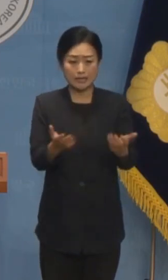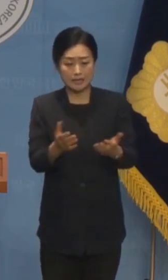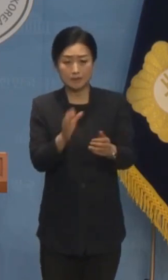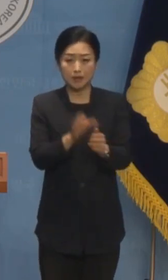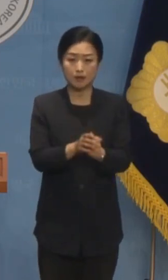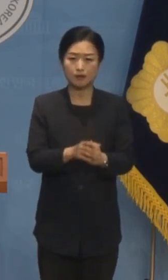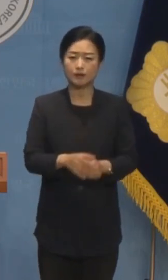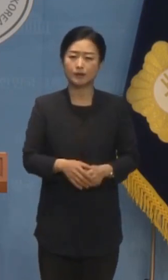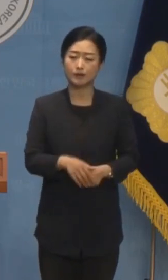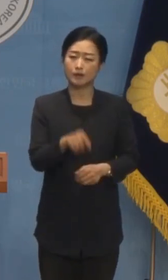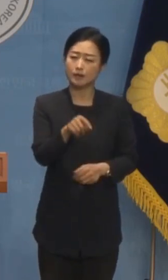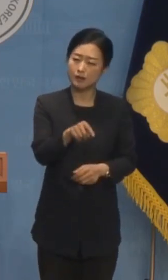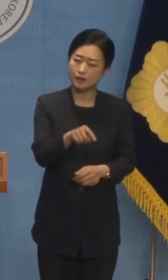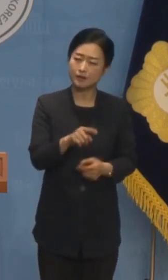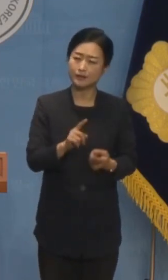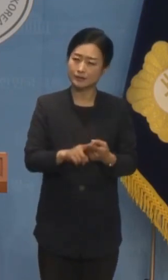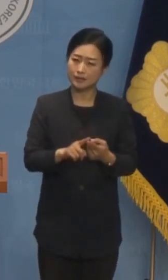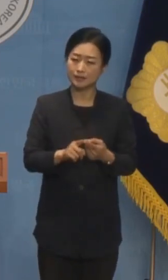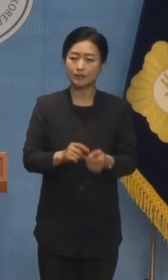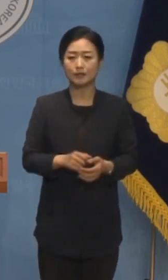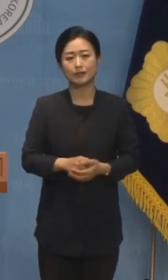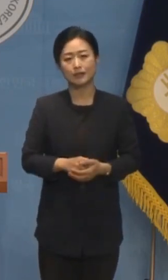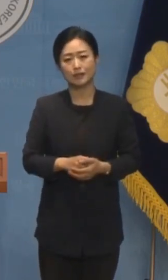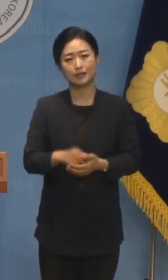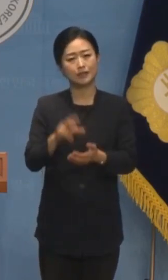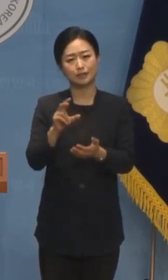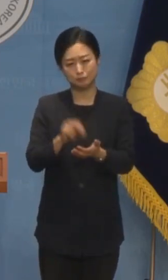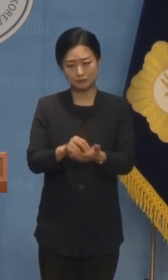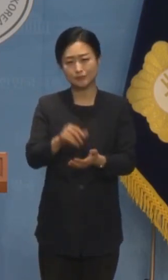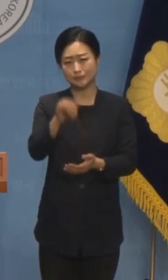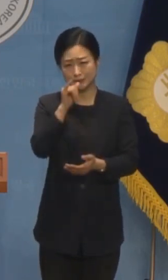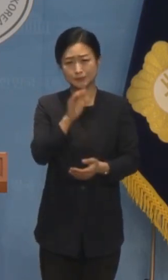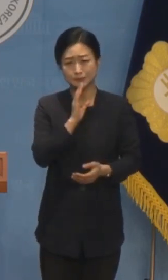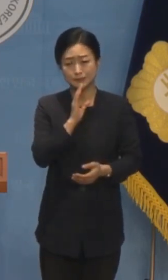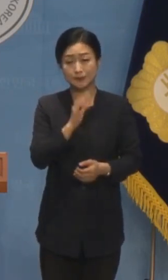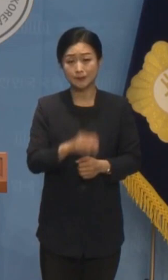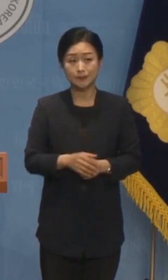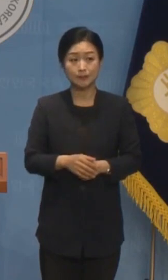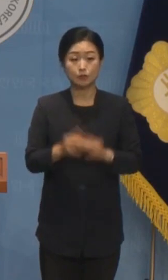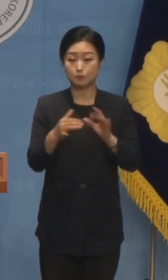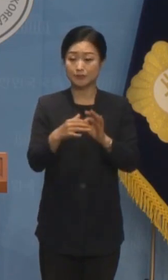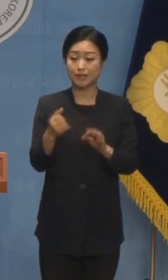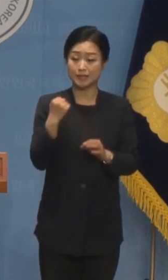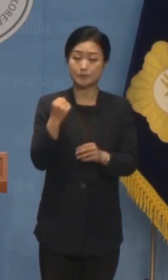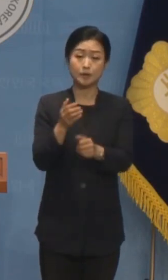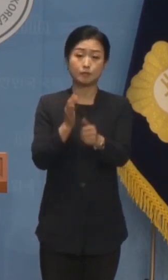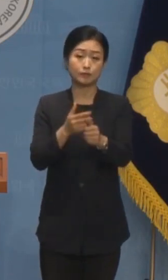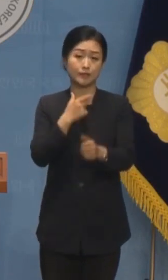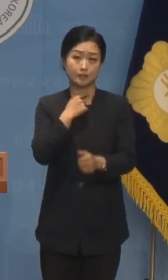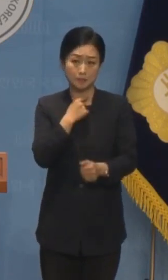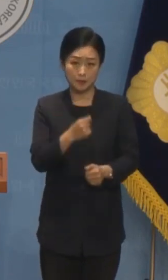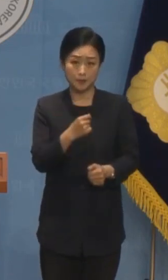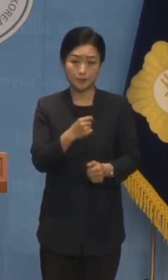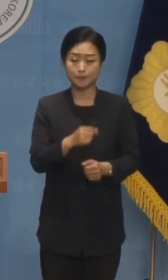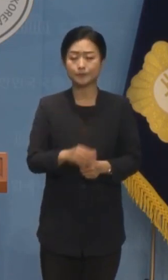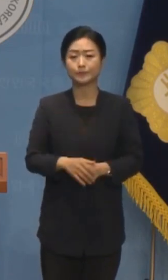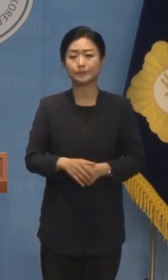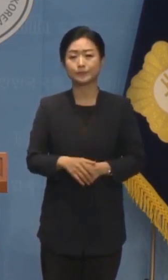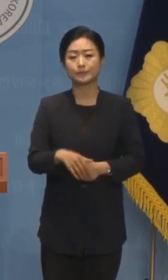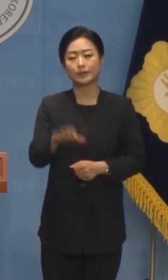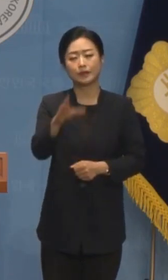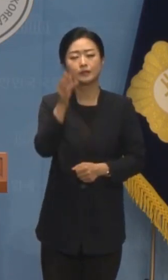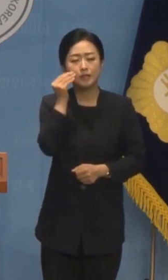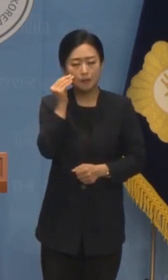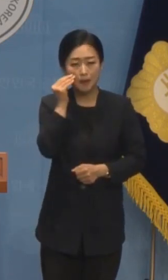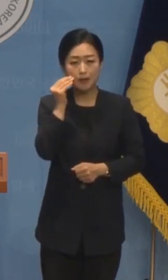여가부 잡돌이에 나선 것으로밖에 비치지 않습니다. 국민의힘에 요구합니다. 정말로